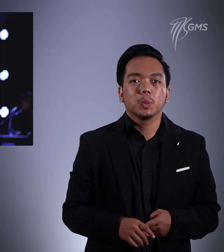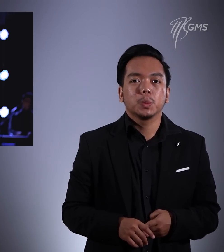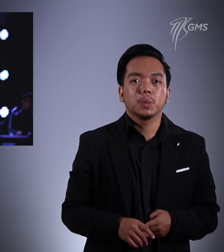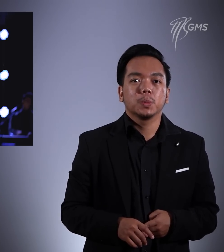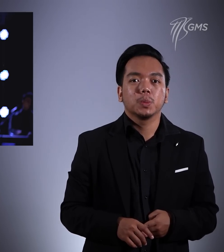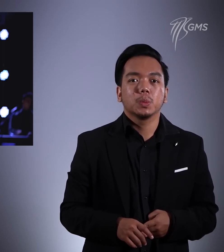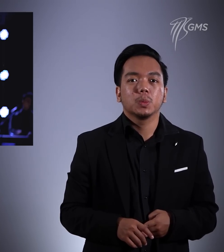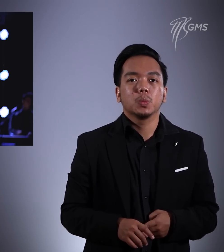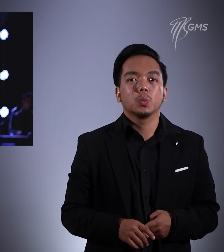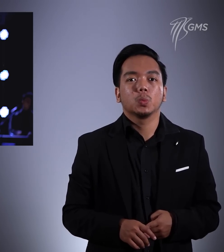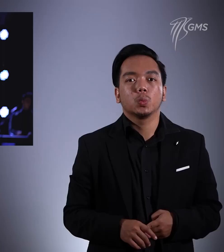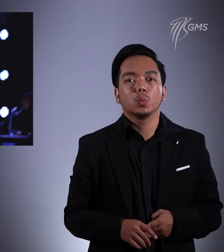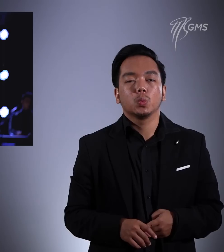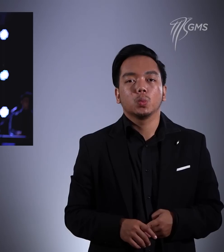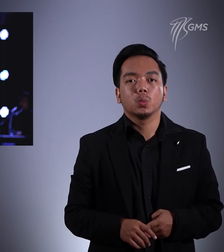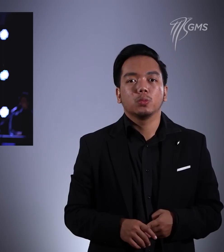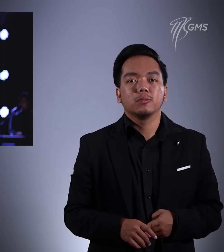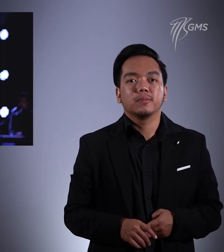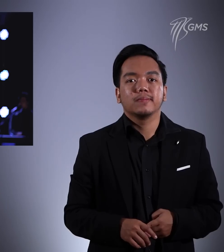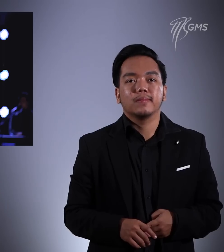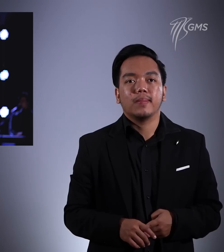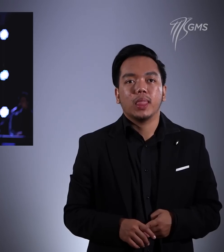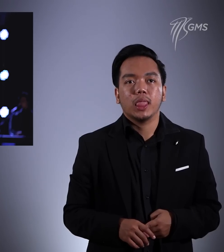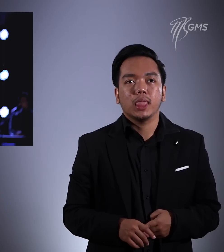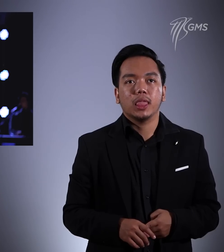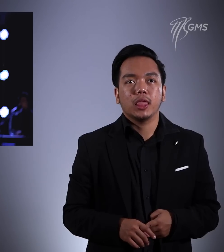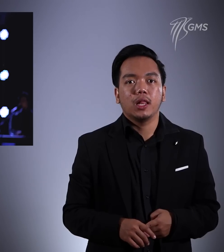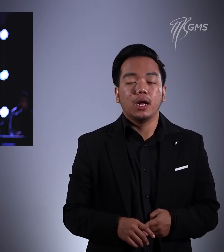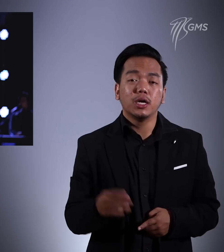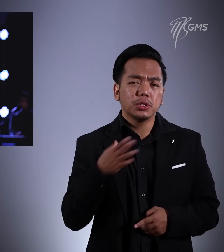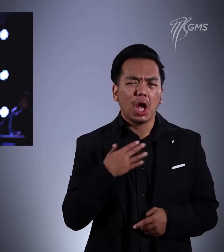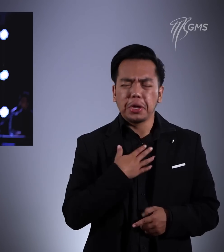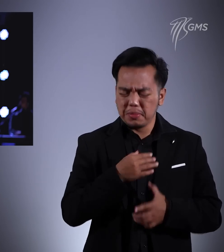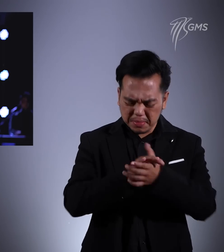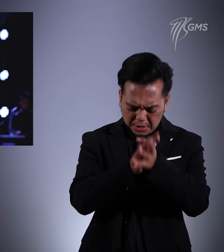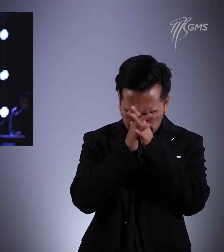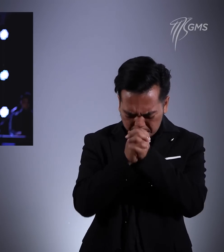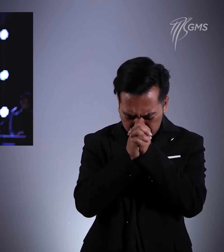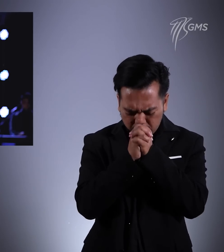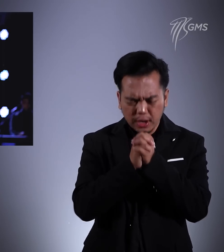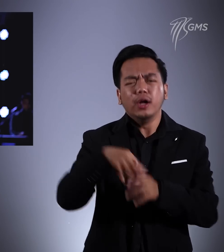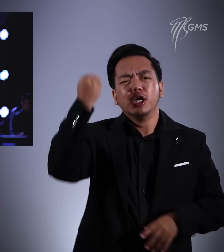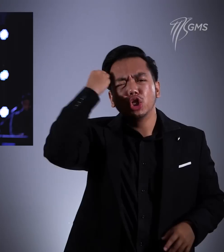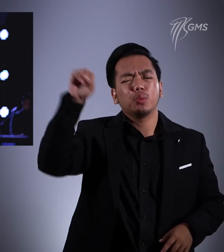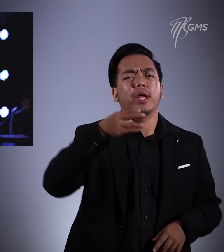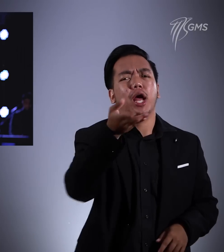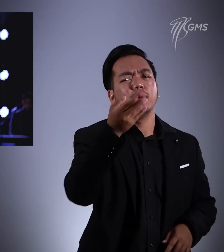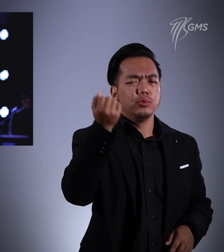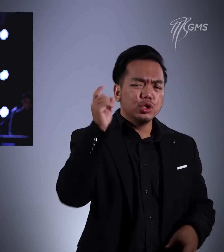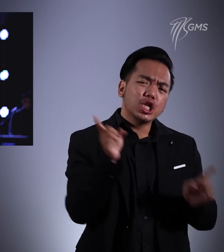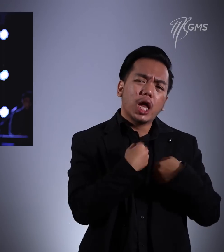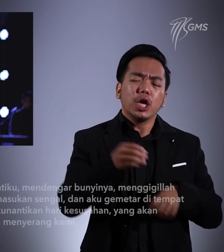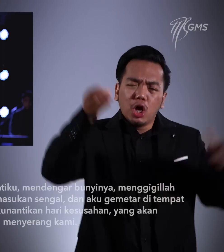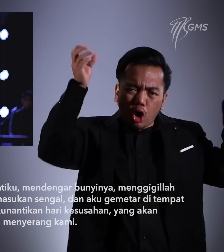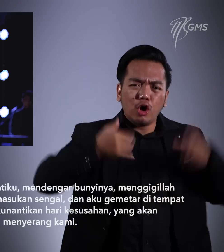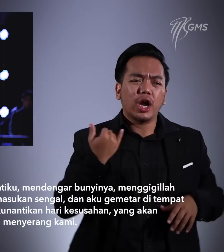dari kotak memori Anda. Saya berdoa supaya Anda menjadi orang yang suka merenungkan janji-janji